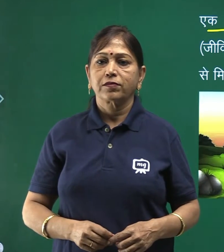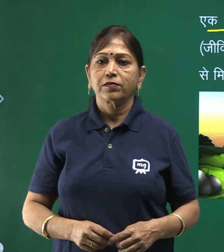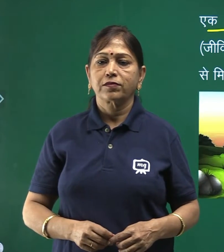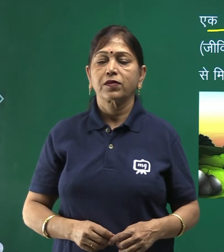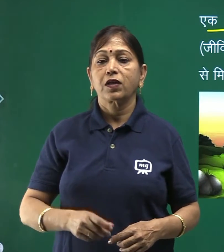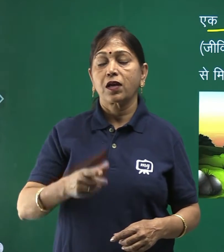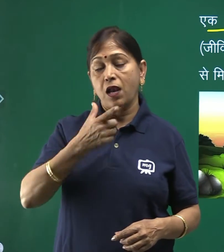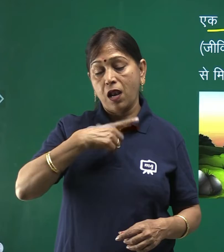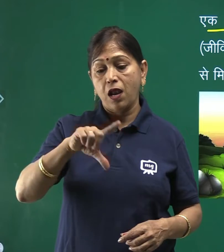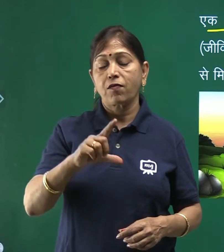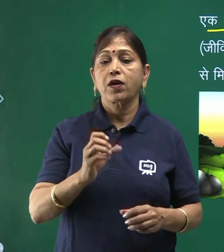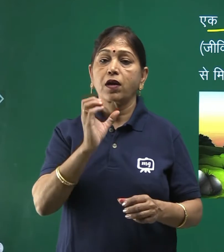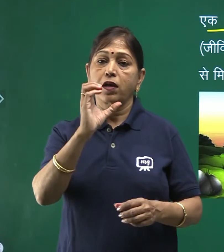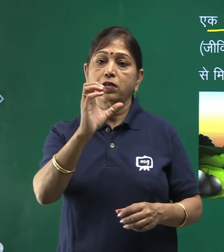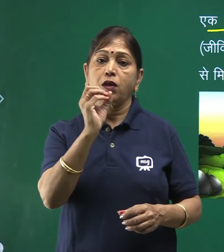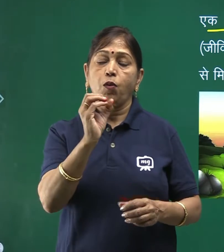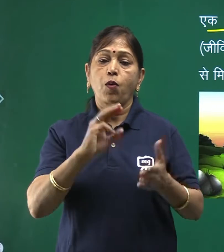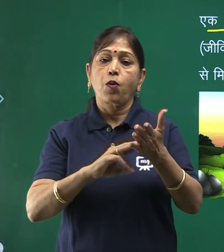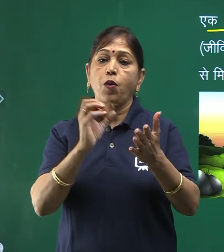जैविक घटक